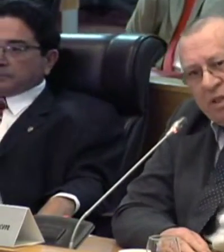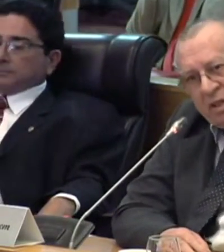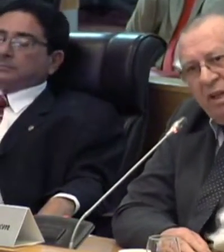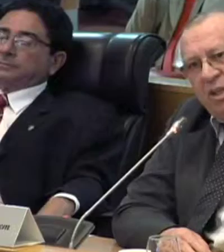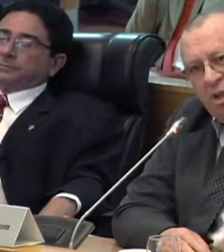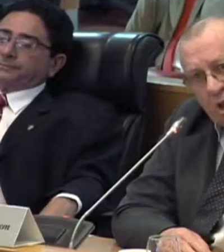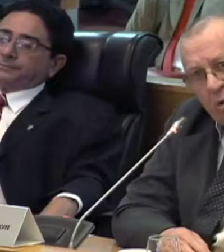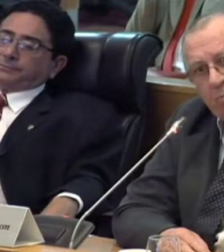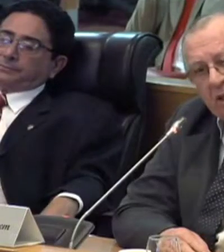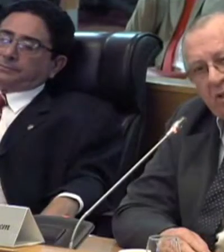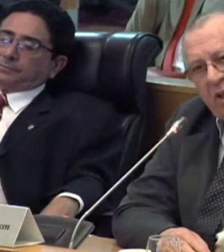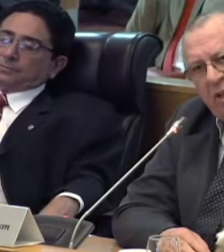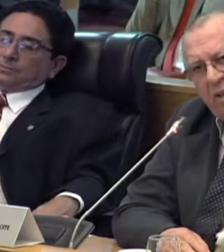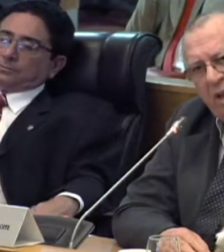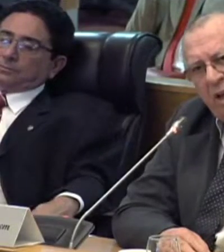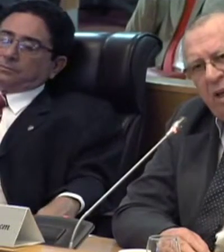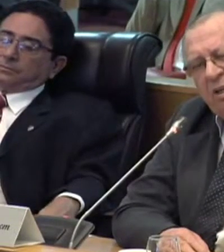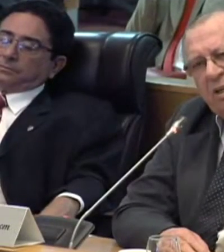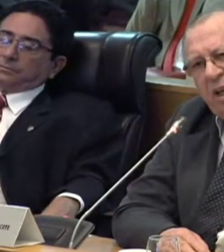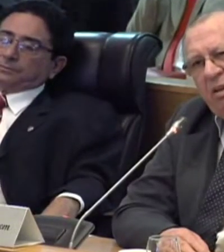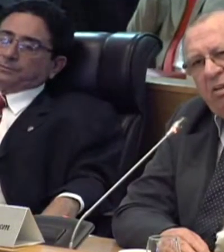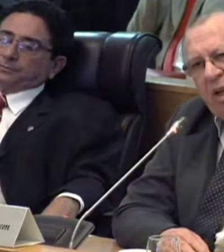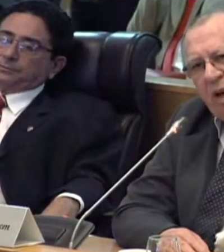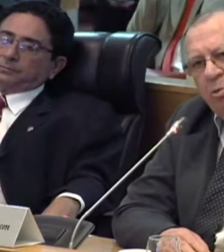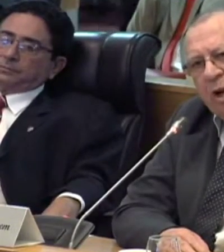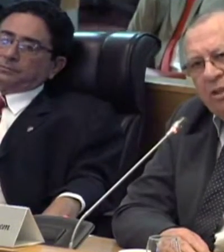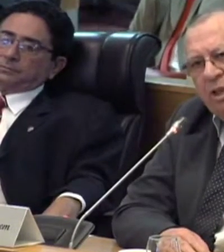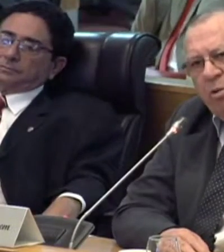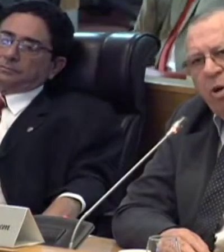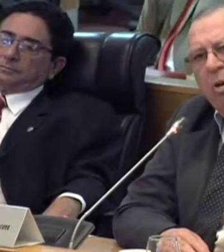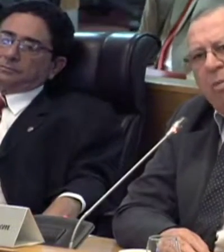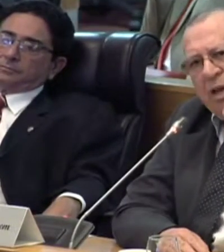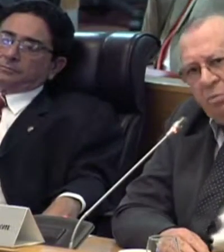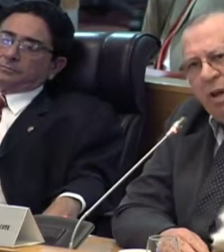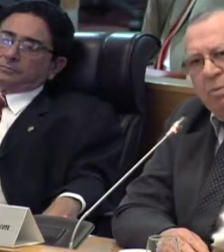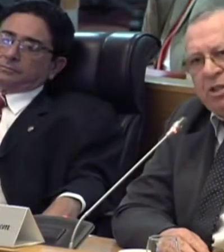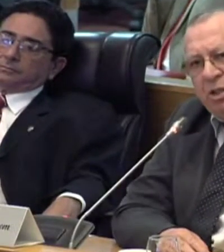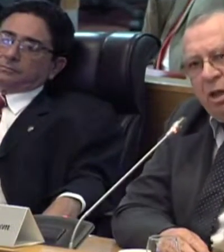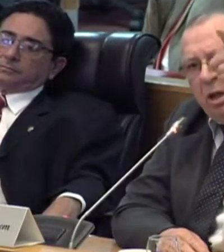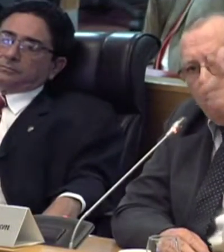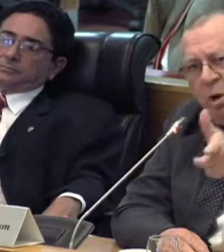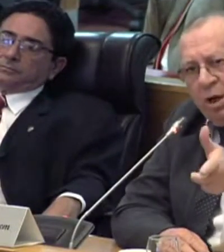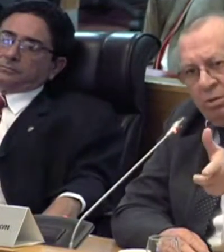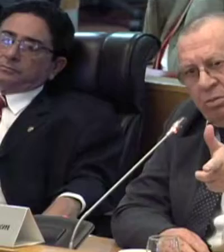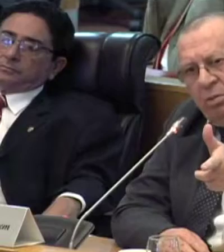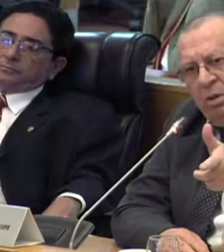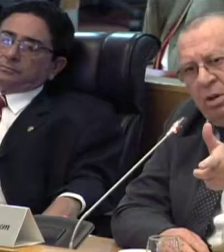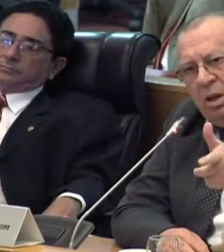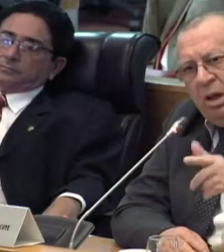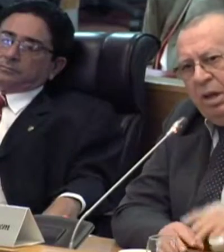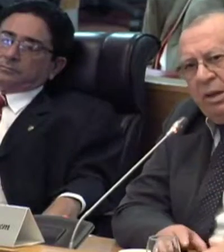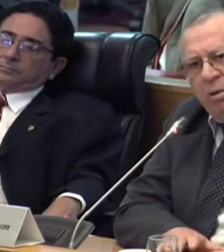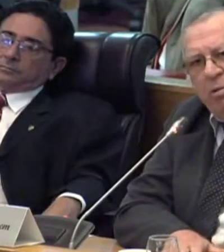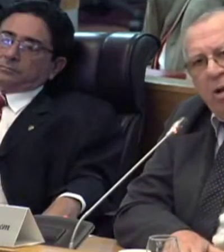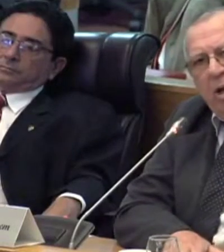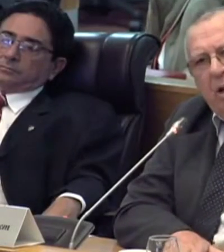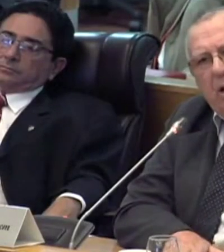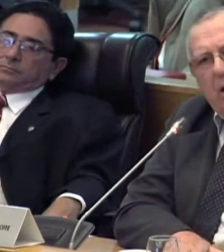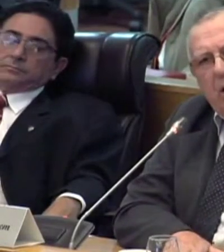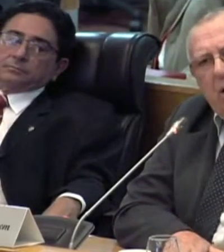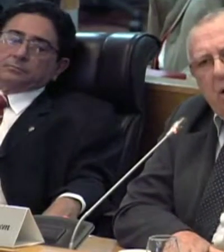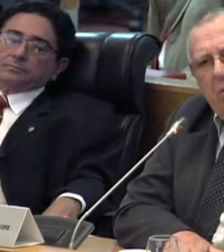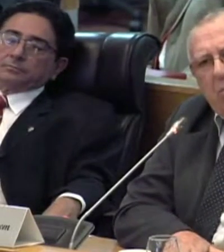próprio presidente chegou a presidente, sem ter educação, mas mesmo assim, correto. Então,